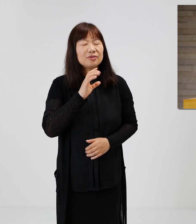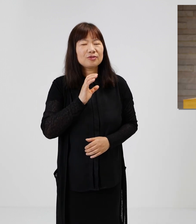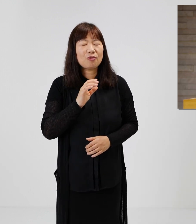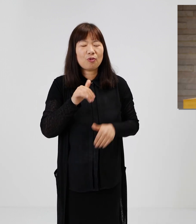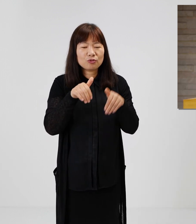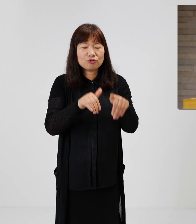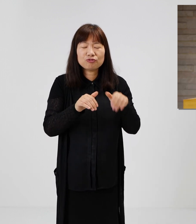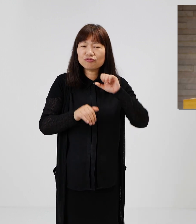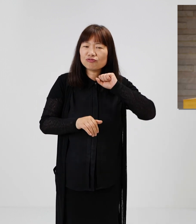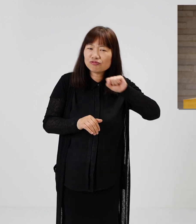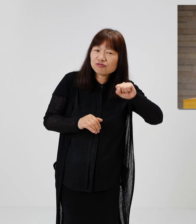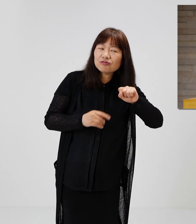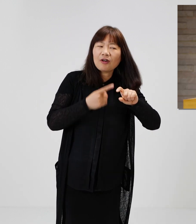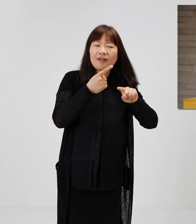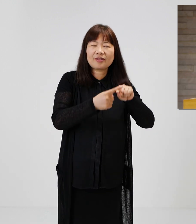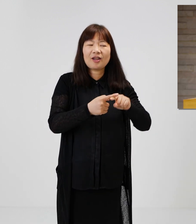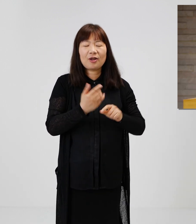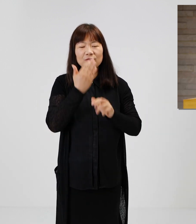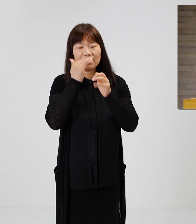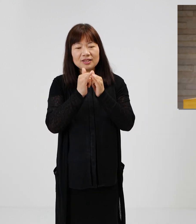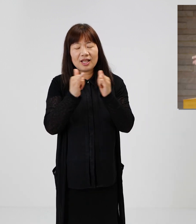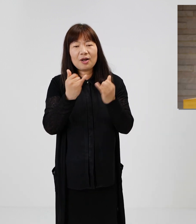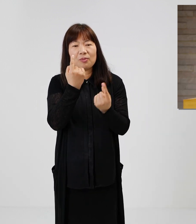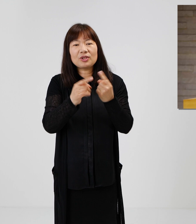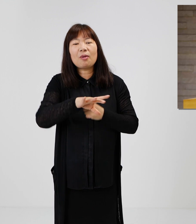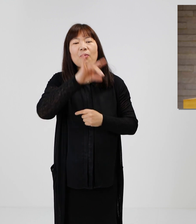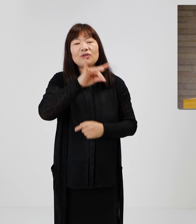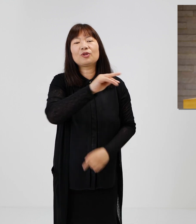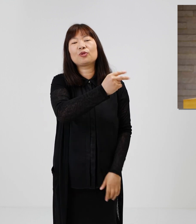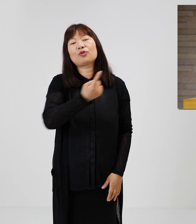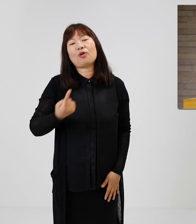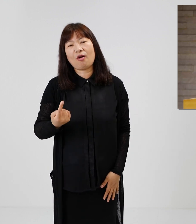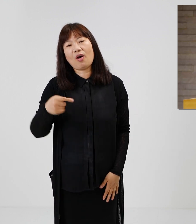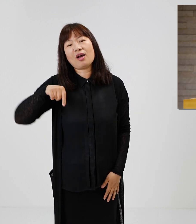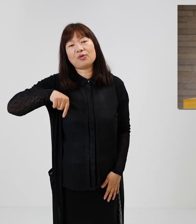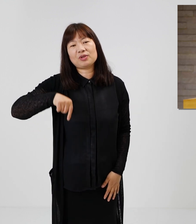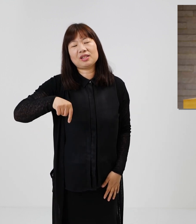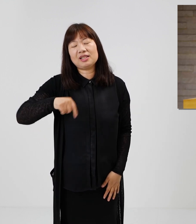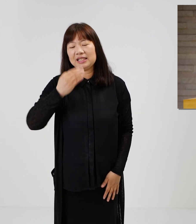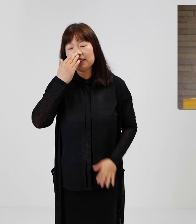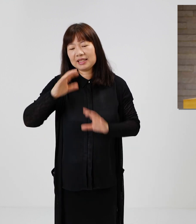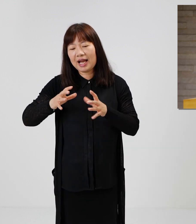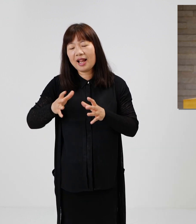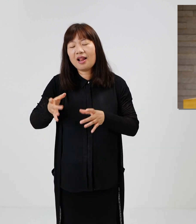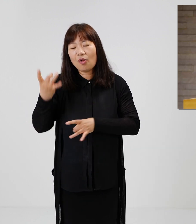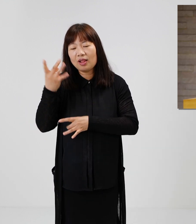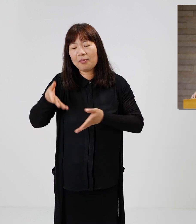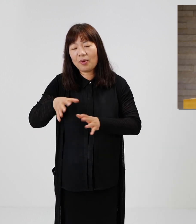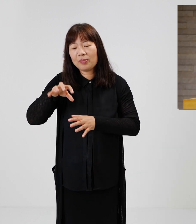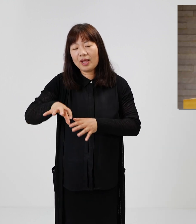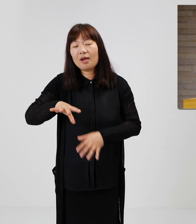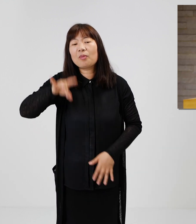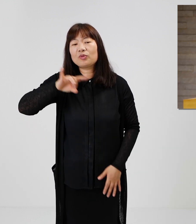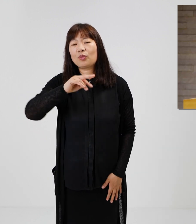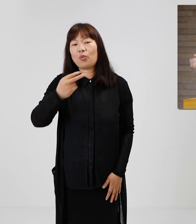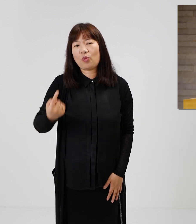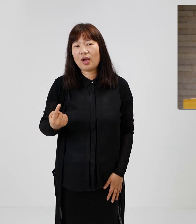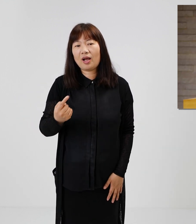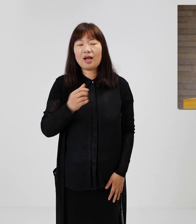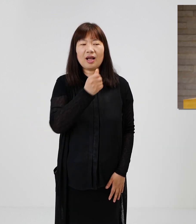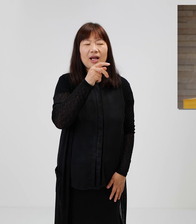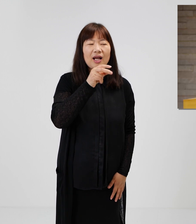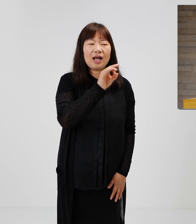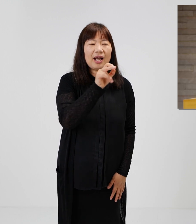끌려갔다가 사실은 이 유대 사람들보다 먼저 돌아온 사람들이에요. 아수르 왕의